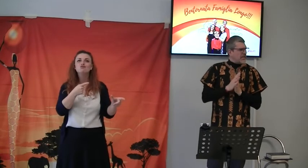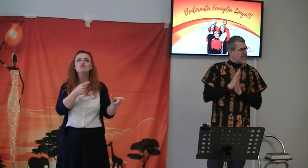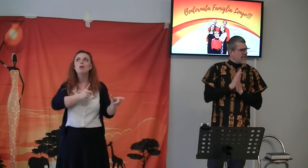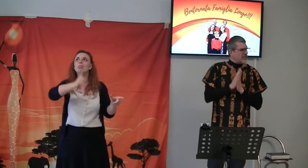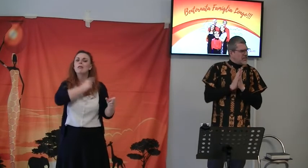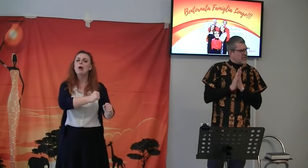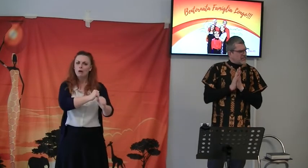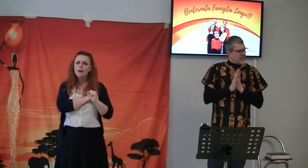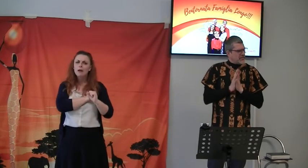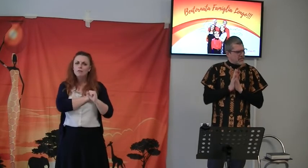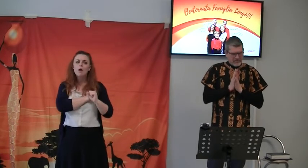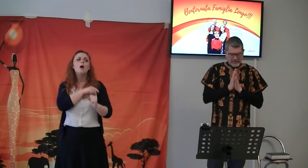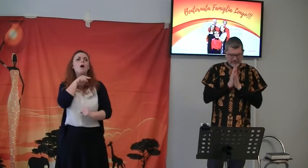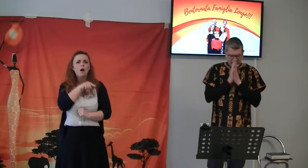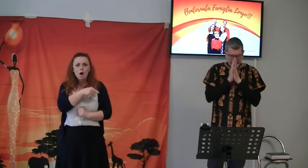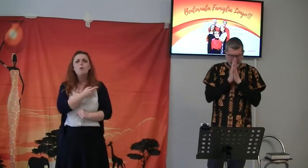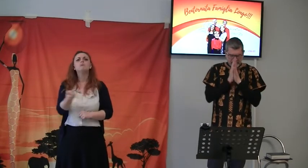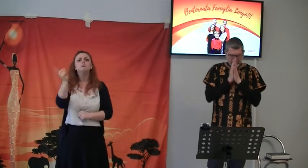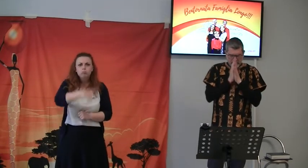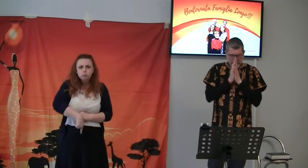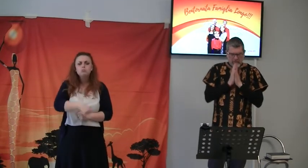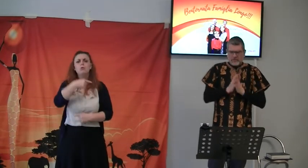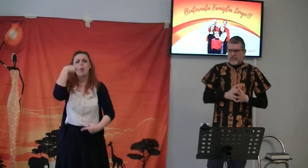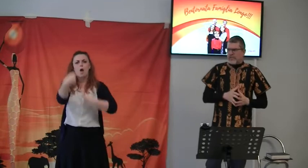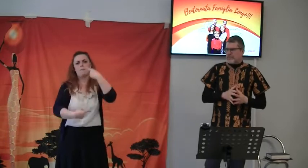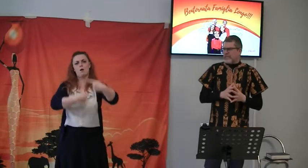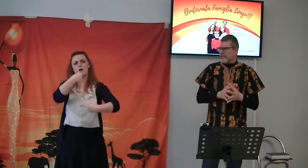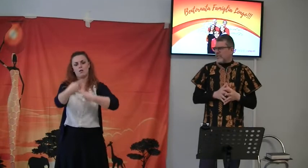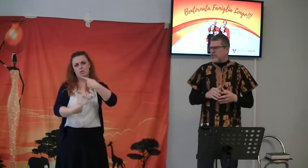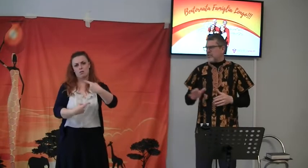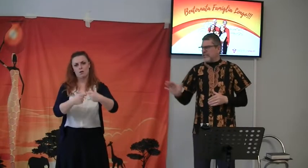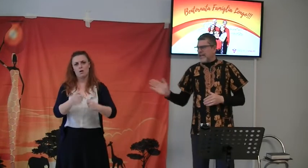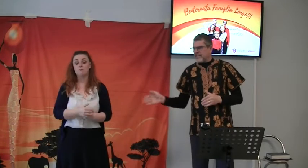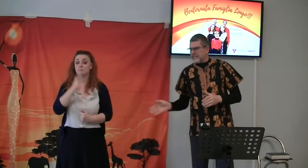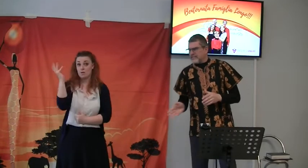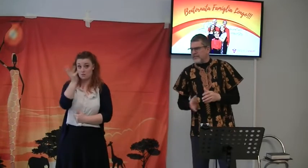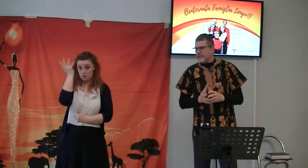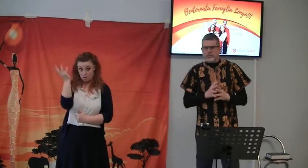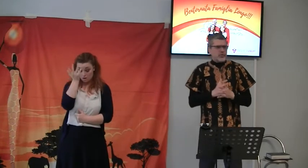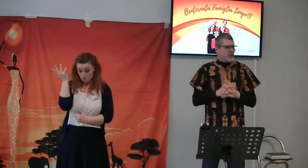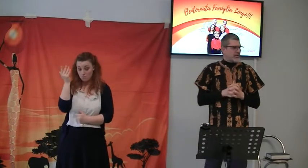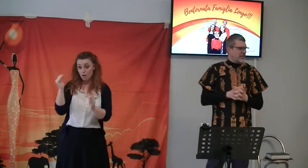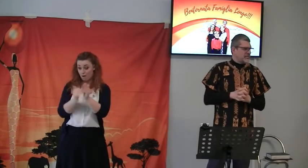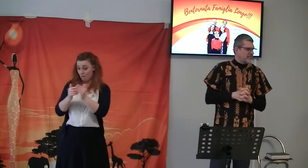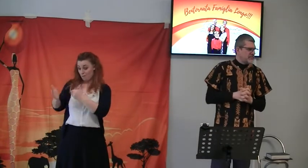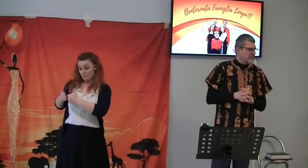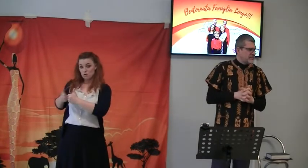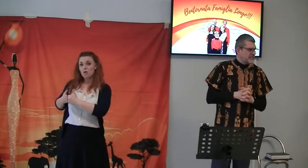anche quelli che credono in Dio si lamentano, sapete? Noi ci lamentiamo del vicino di casa che fa troppo